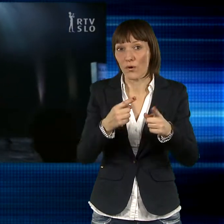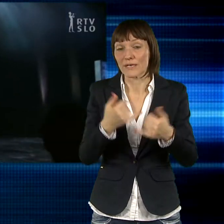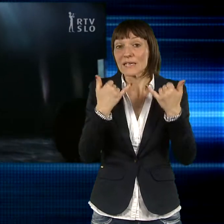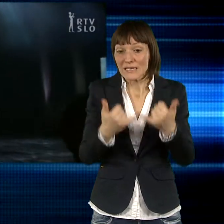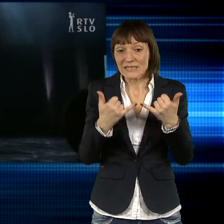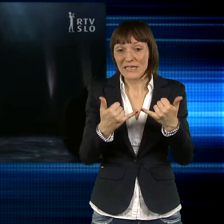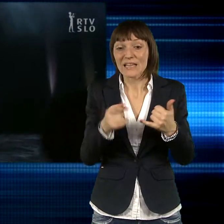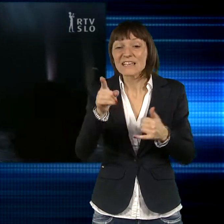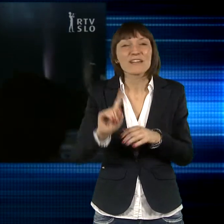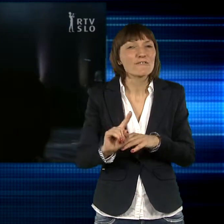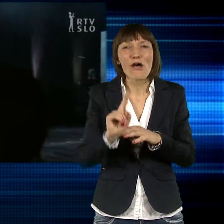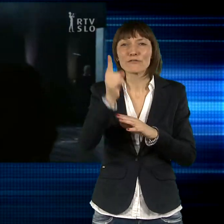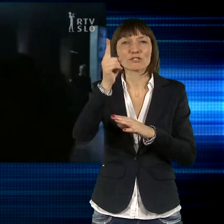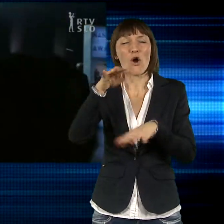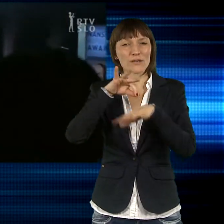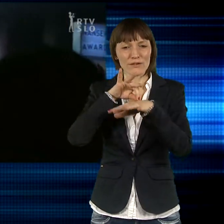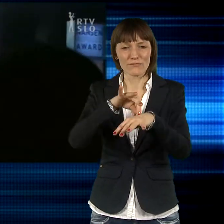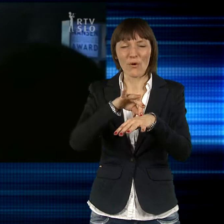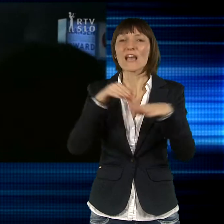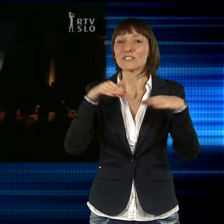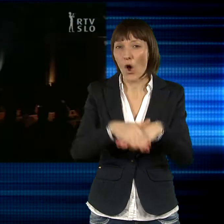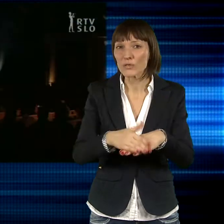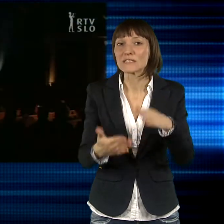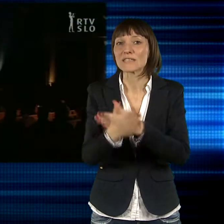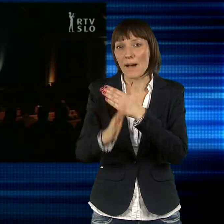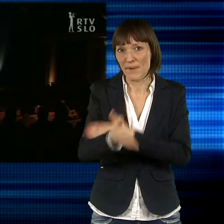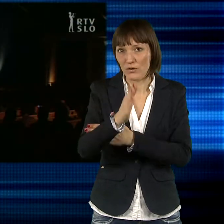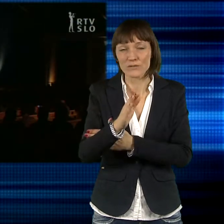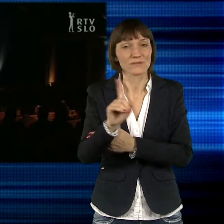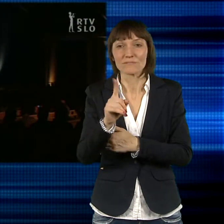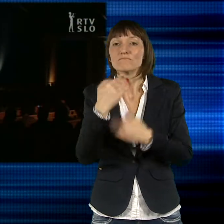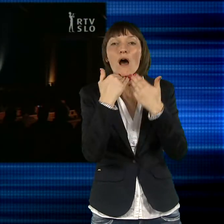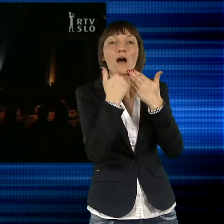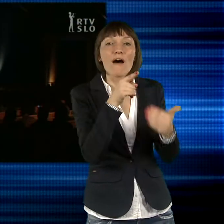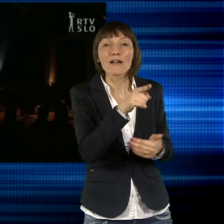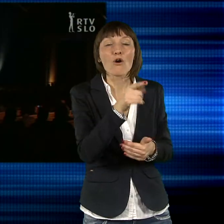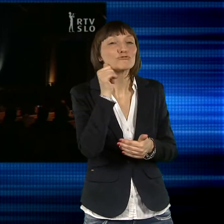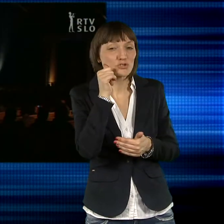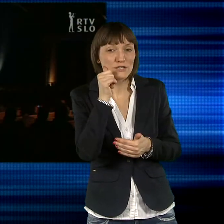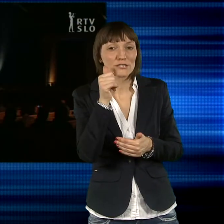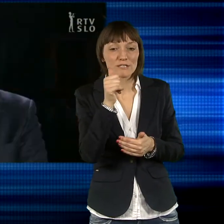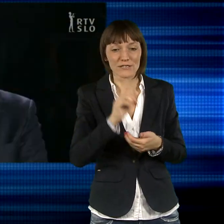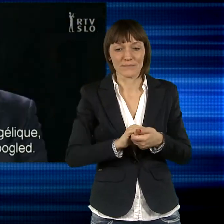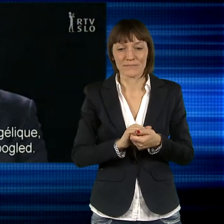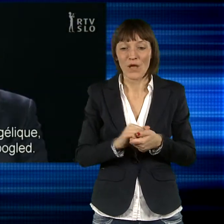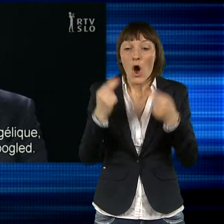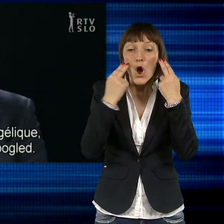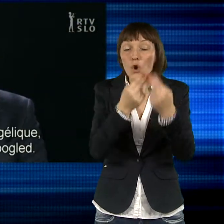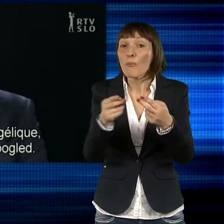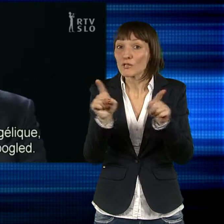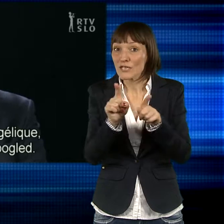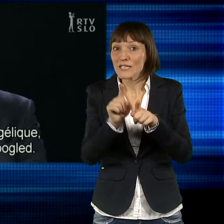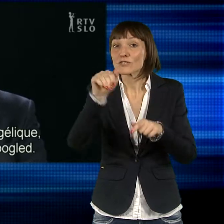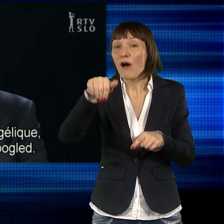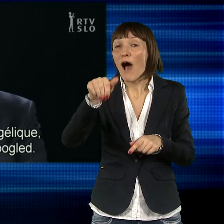vojni. Tokrat se je Visoki komisariat Združenih narodov za begunce poklonil prav sestri Anželik. When you look